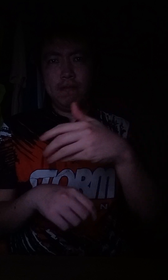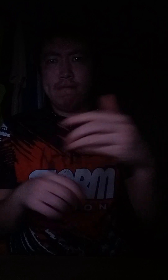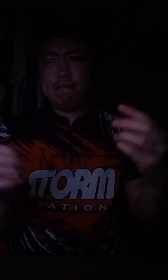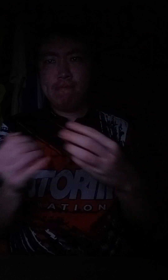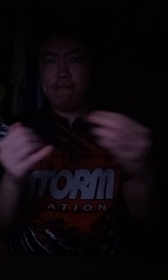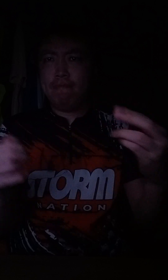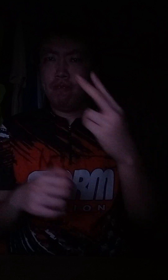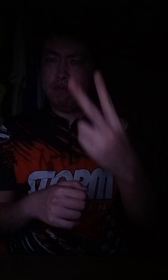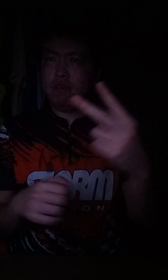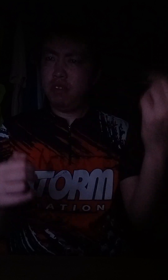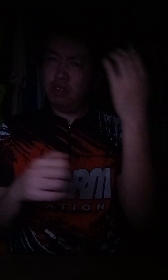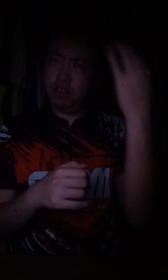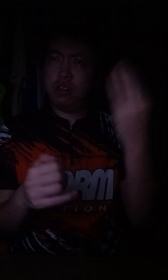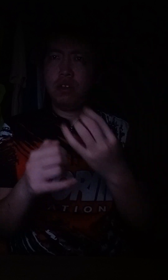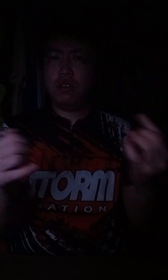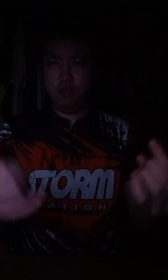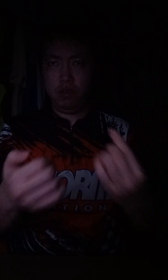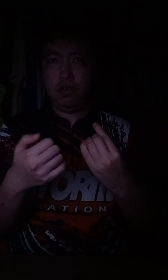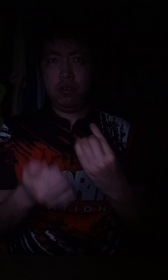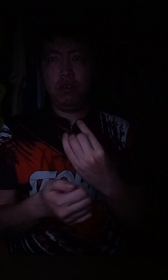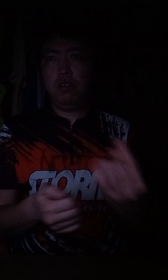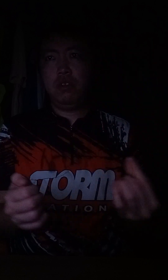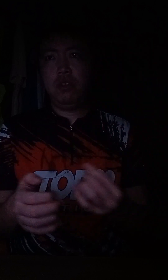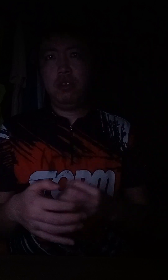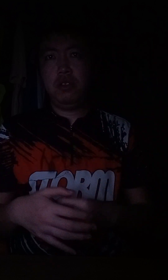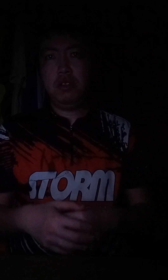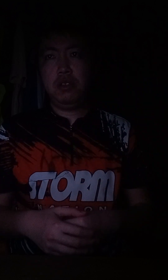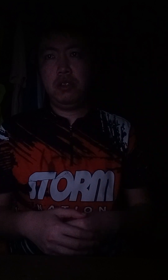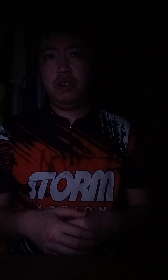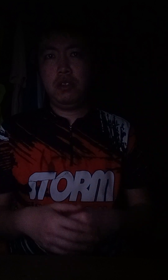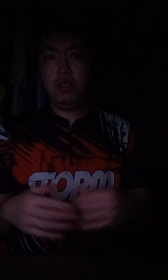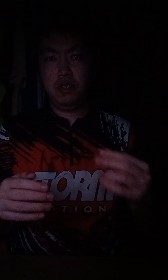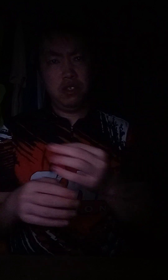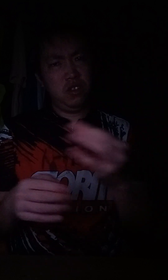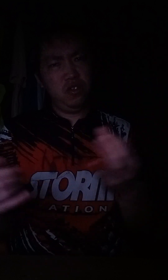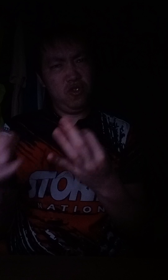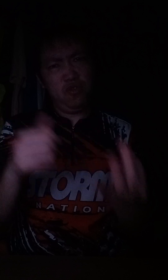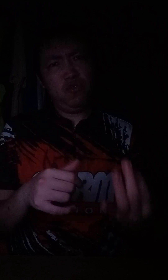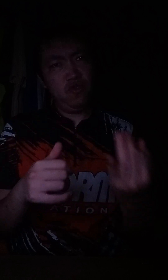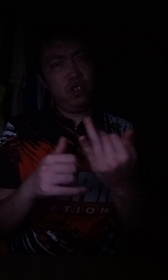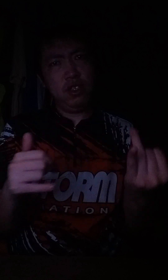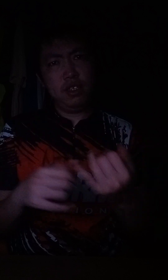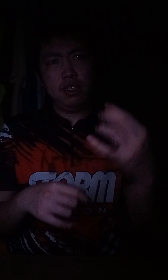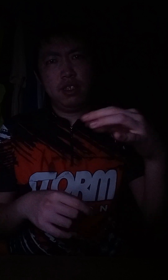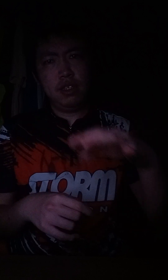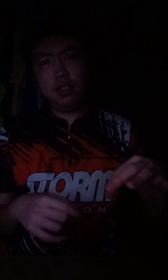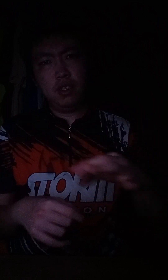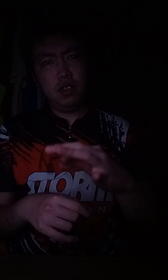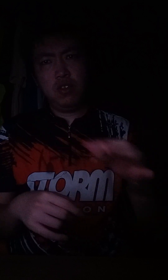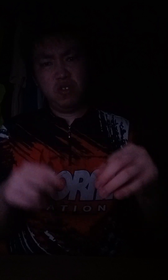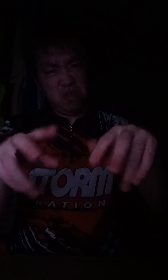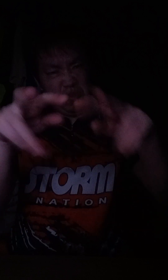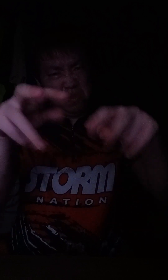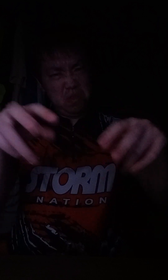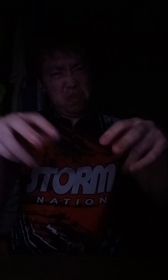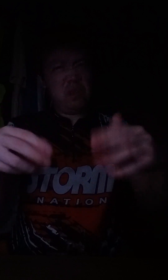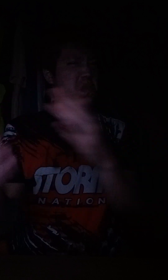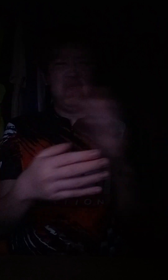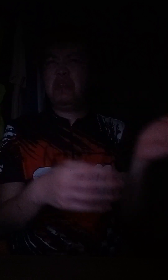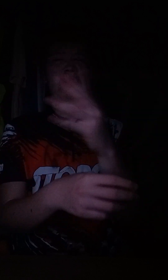운전자 2명이 다쳐 치료받고 있습니다. 경찰은 숨진 화물차 운전자가 굴착기를 제때 발견하지 못해 사고가